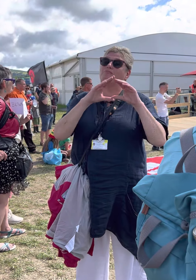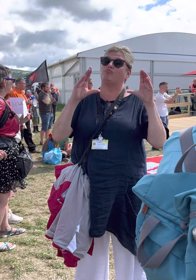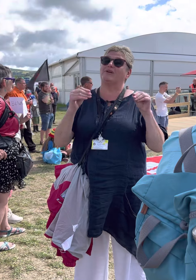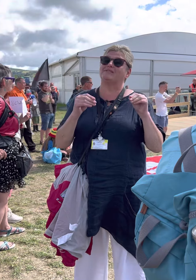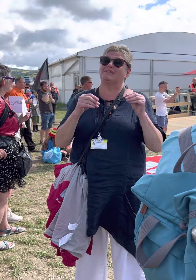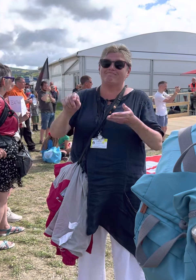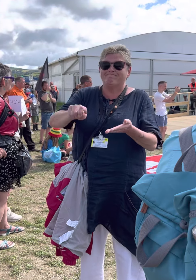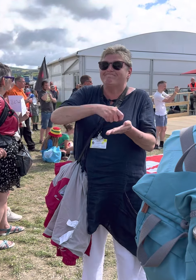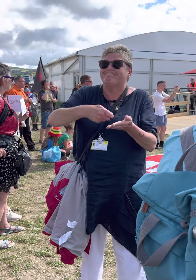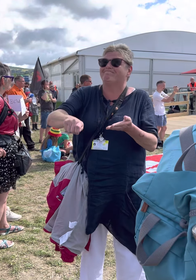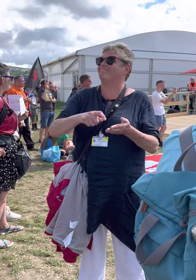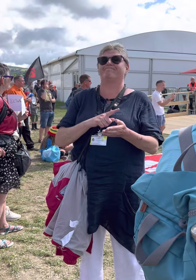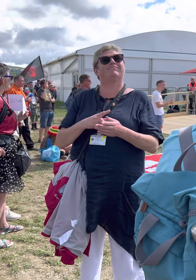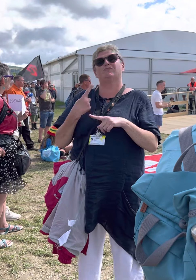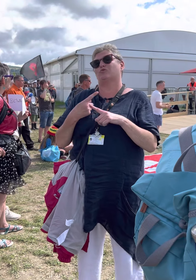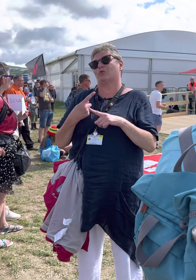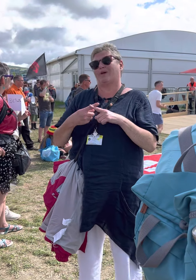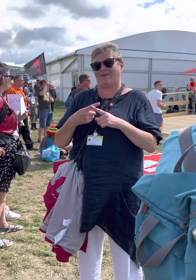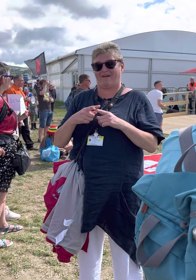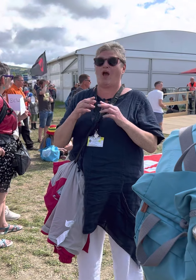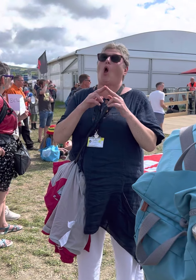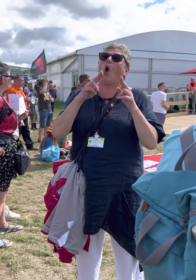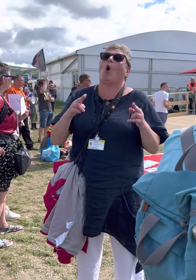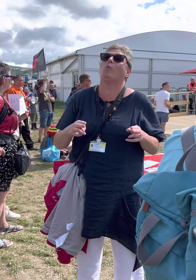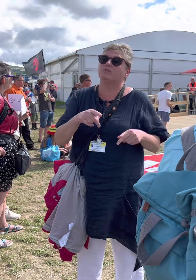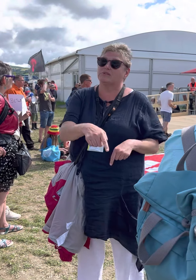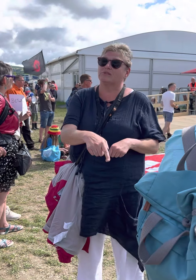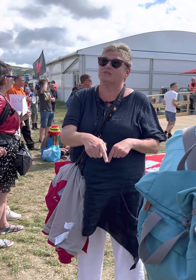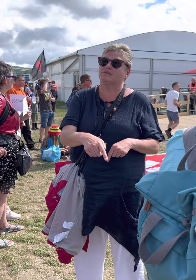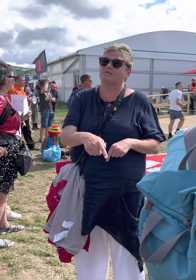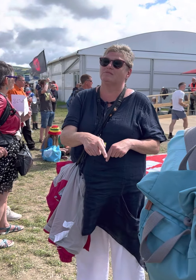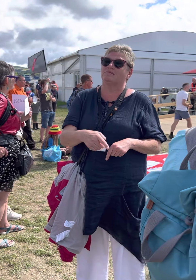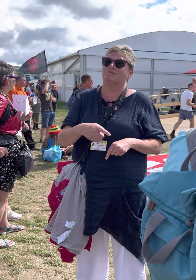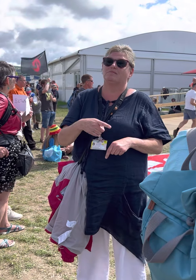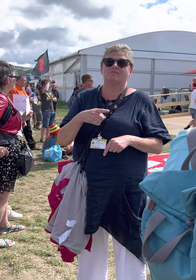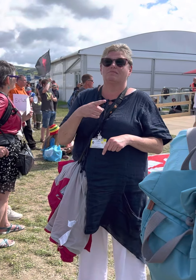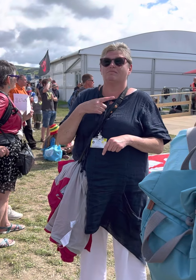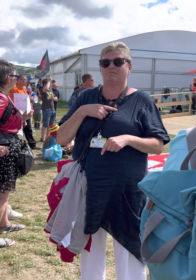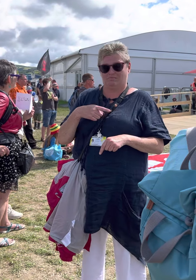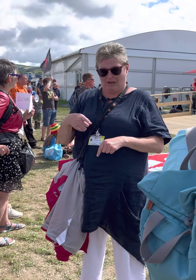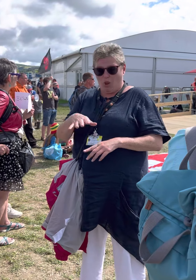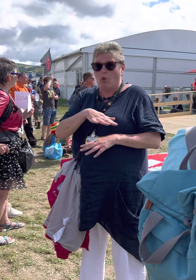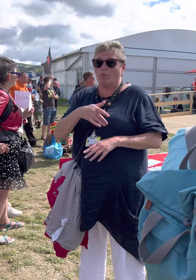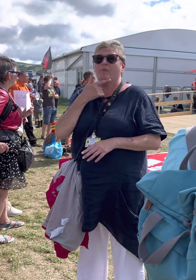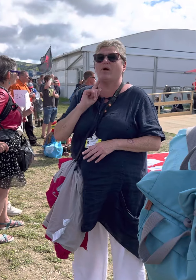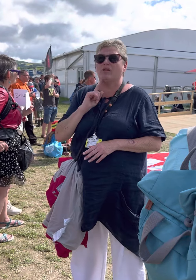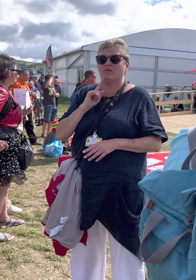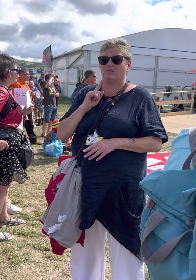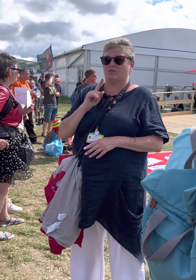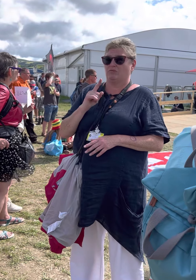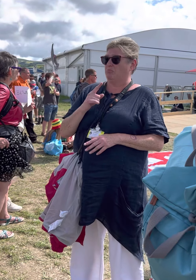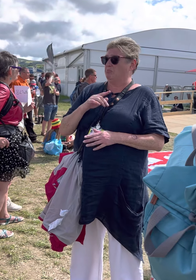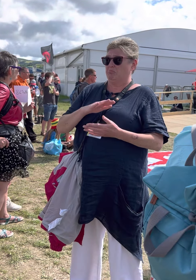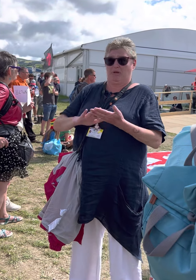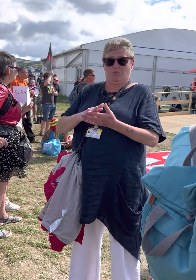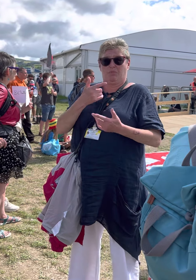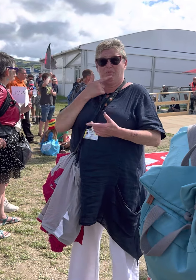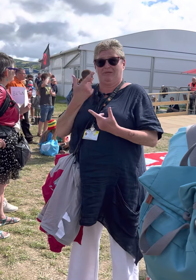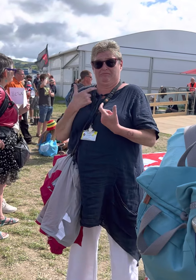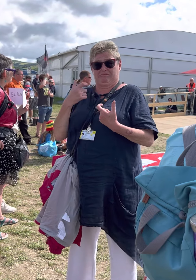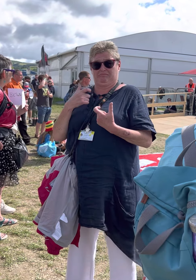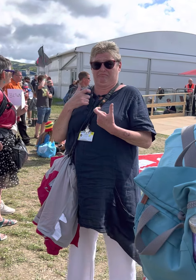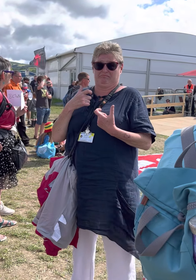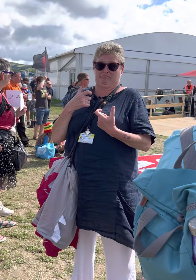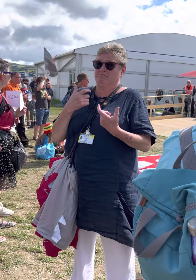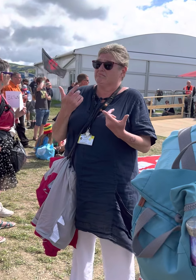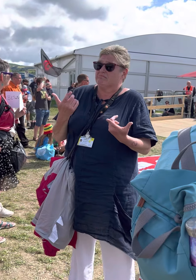am. I ni yn sôn am gartrefi, i ni'n sôn am bobl lle gall, am lefydd lle gall pobl sydd yn